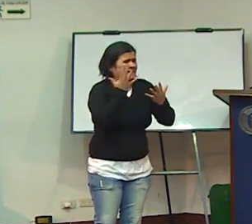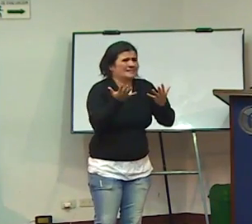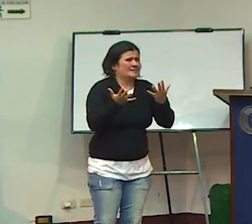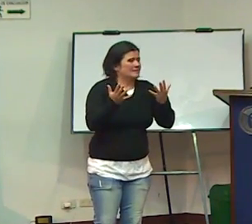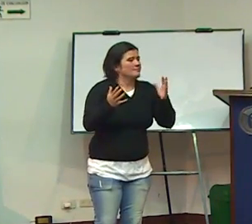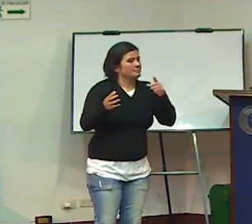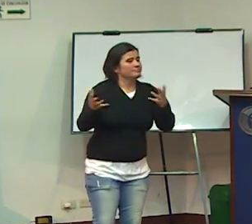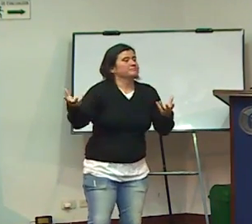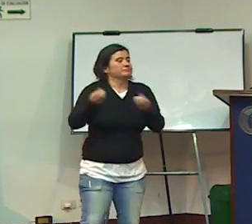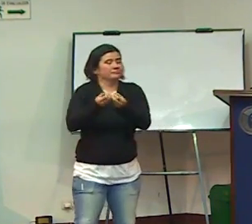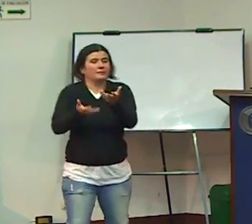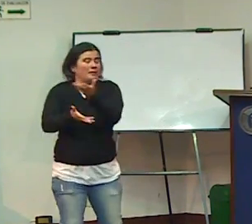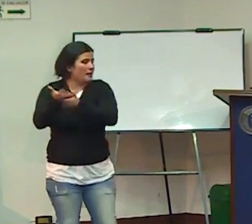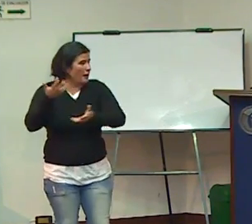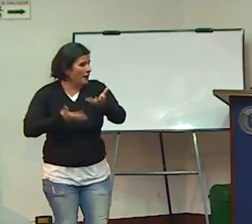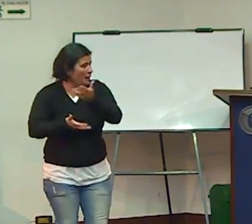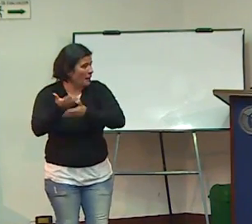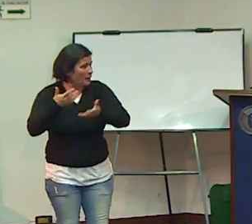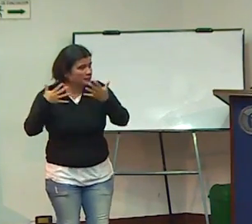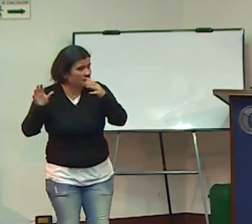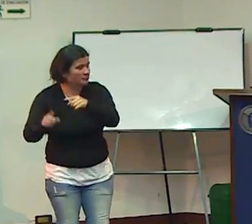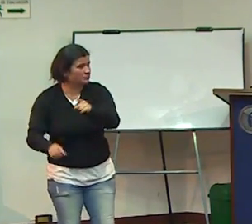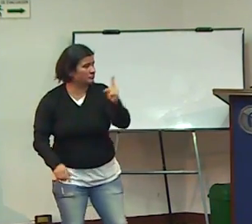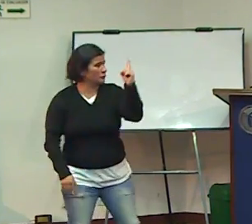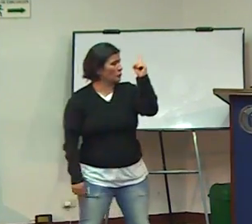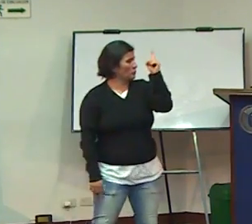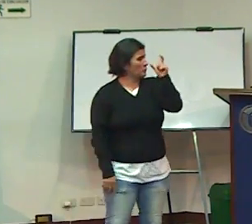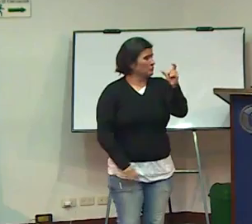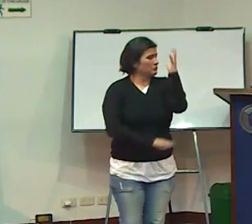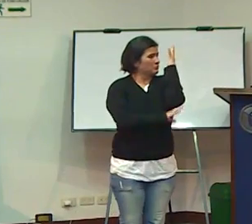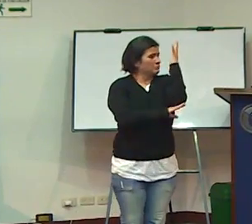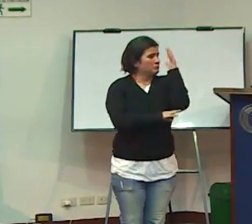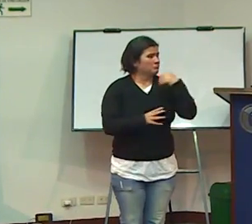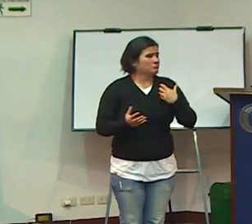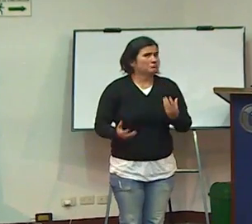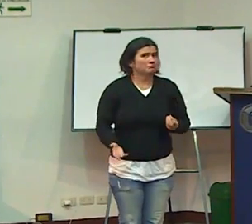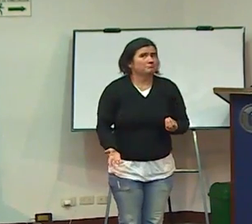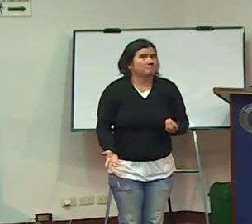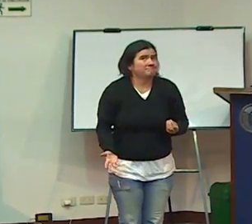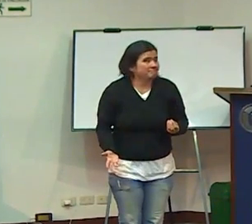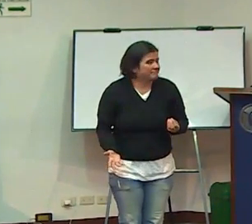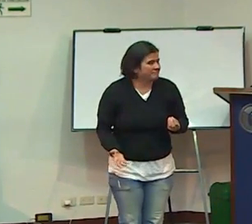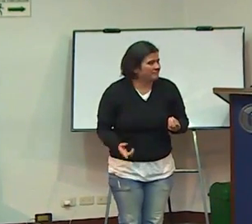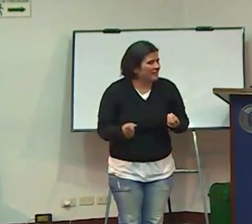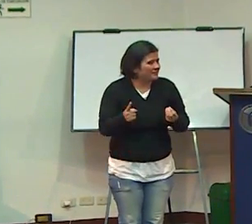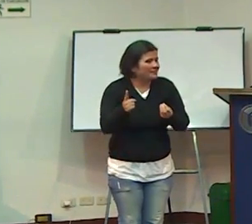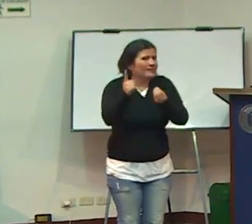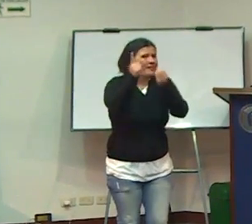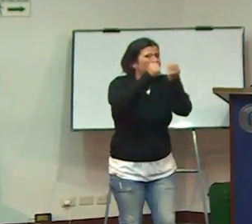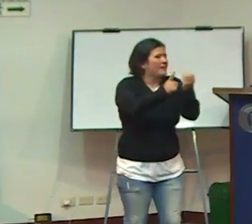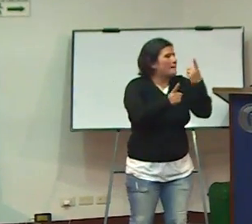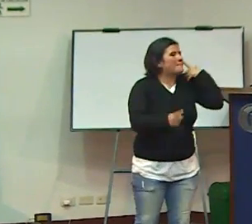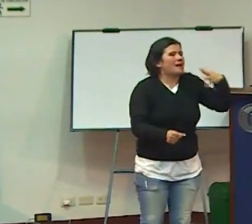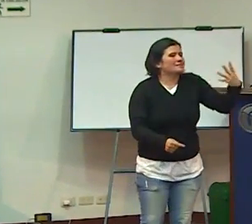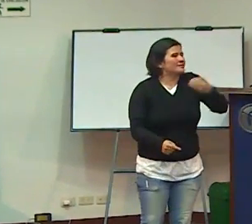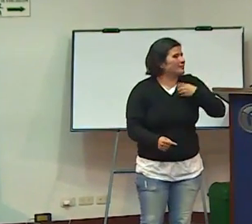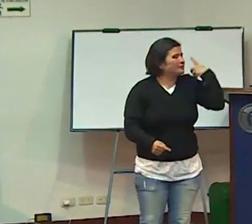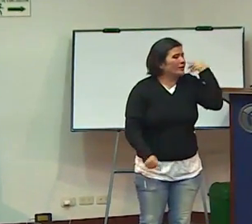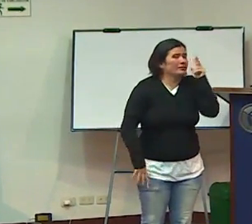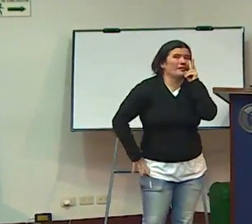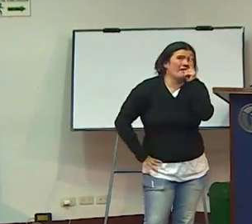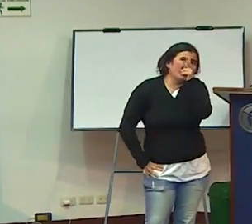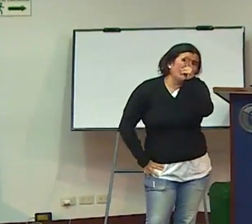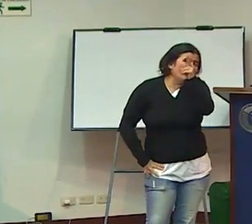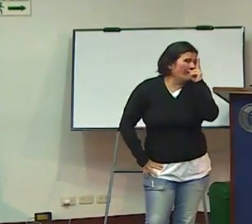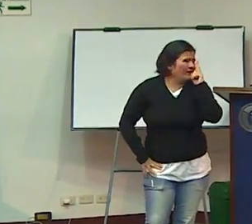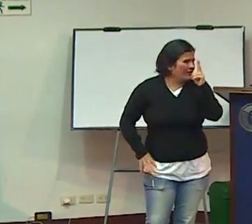la universidad mantenía allí, y pues como comunidad nosotros teníamos ciertas confusiones, pero hubo una persona que en ese momento